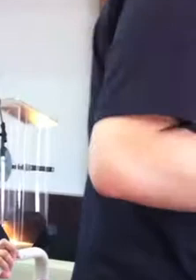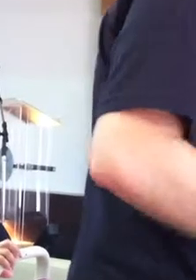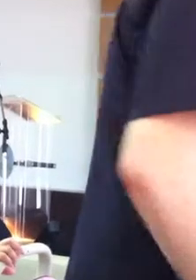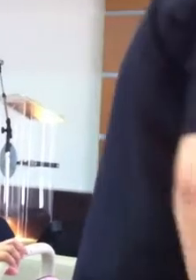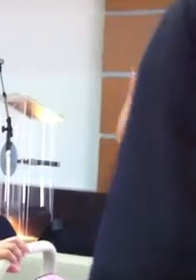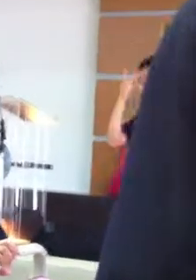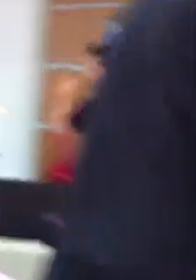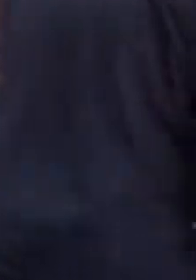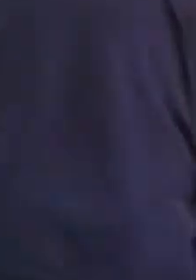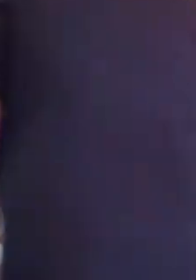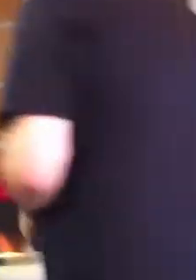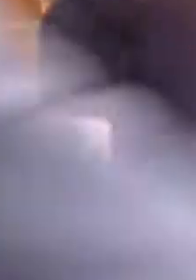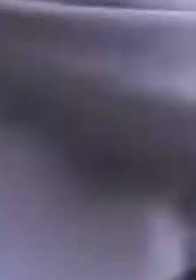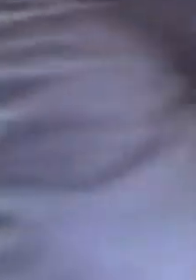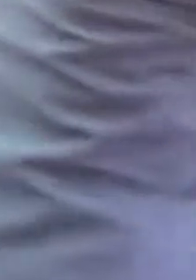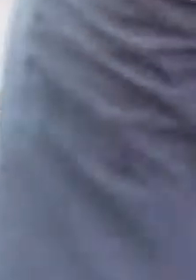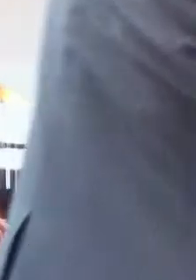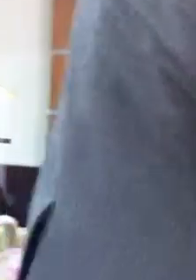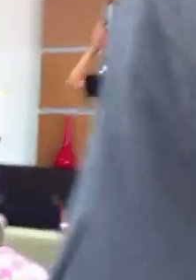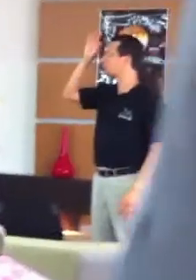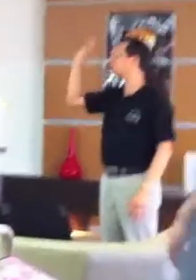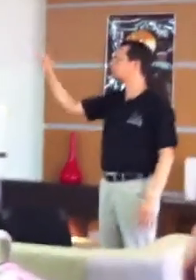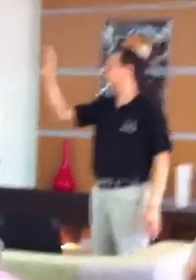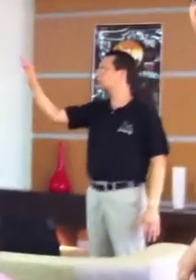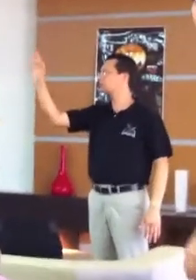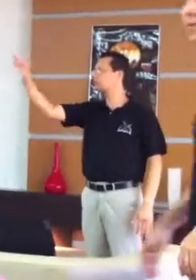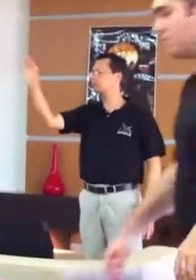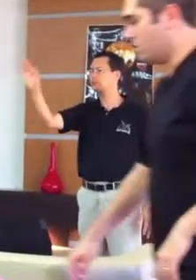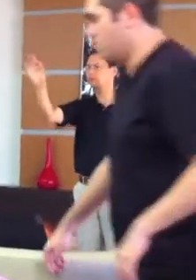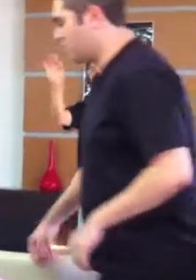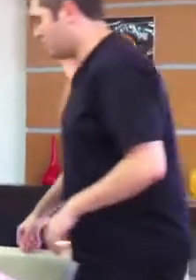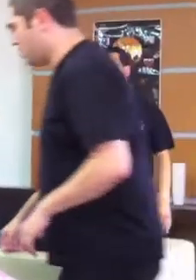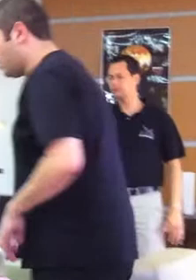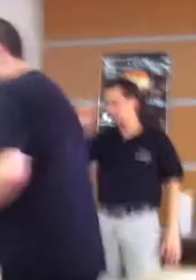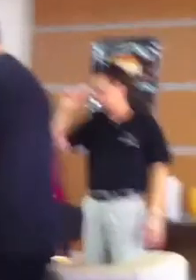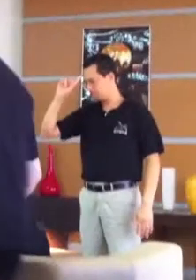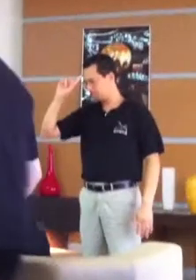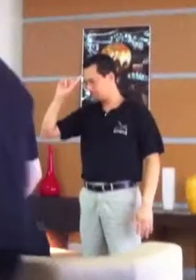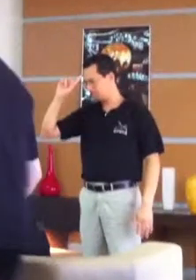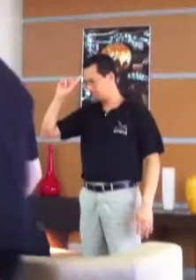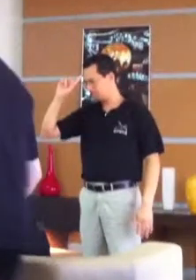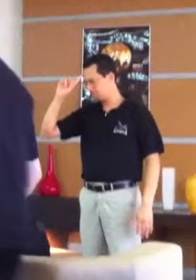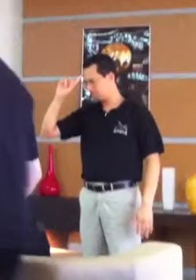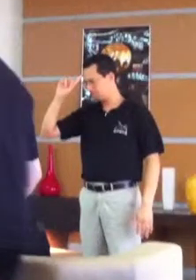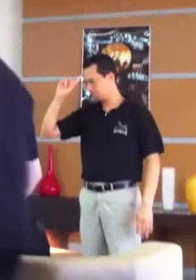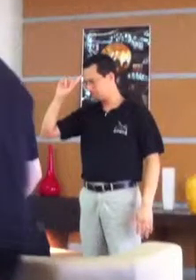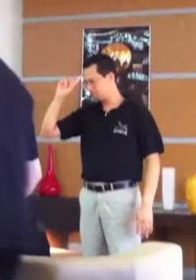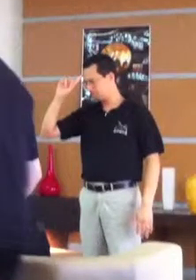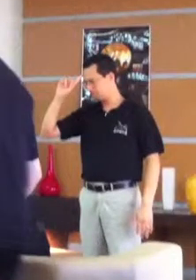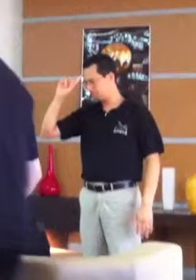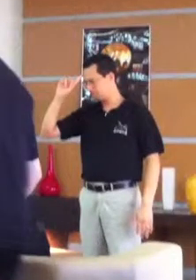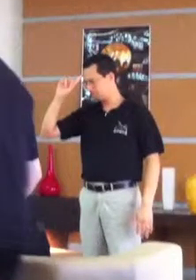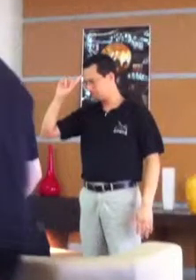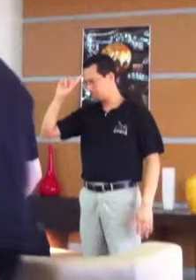Espírito Santo é que ele comece a mudar na mente de cada um de nós hoje. Amanhã.